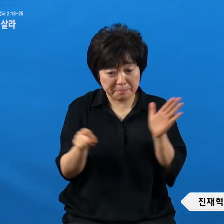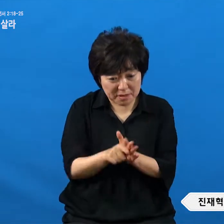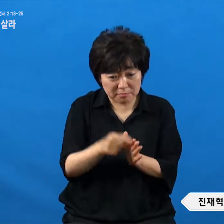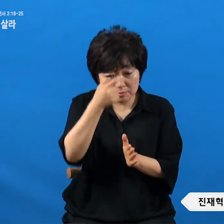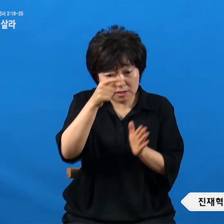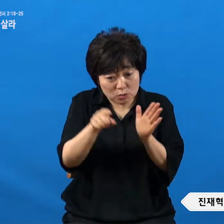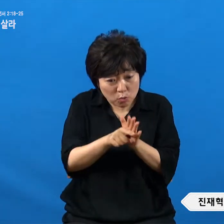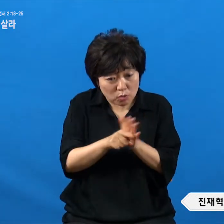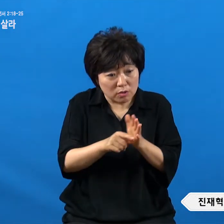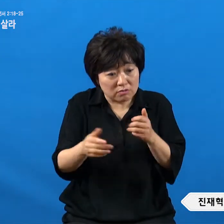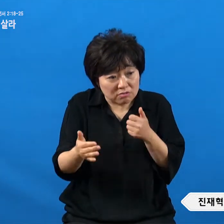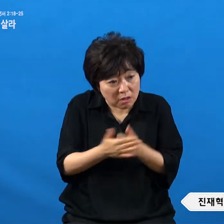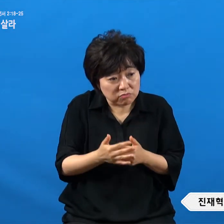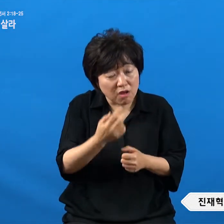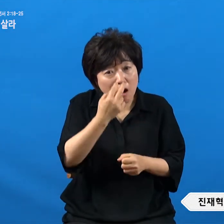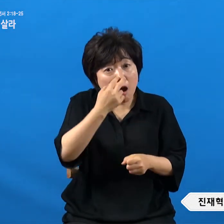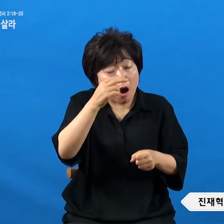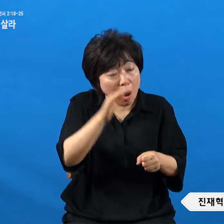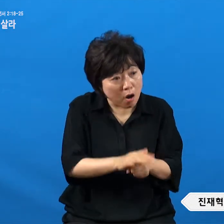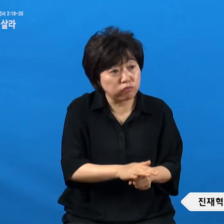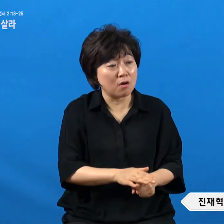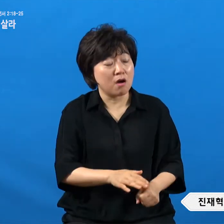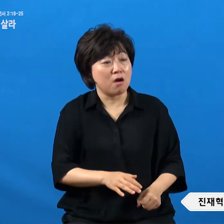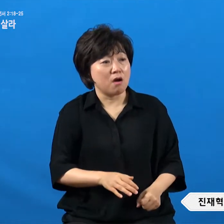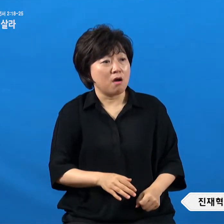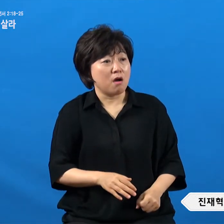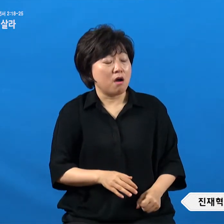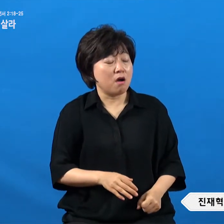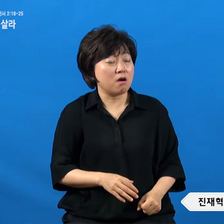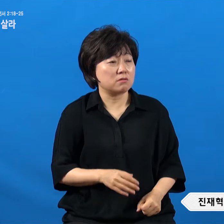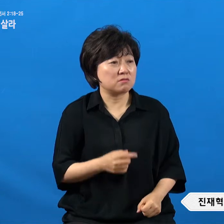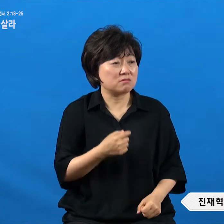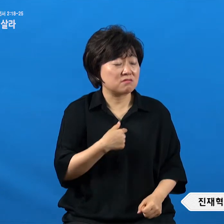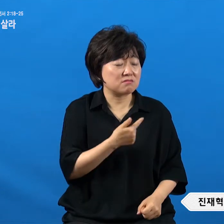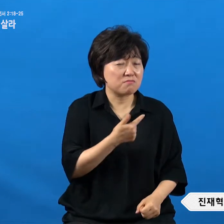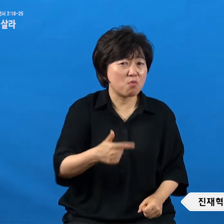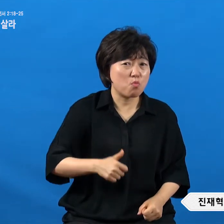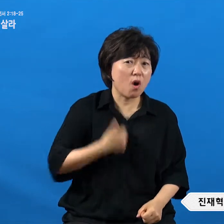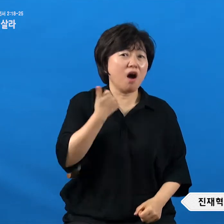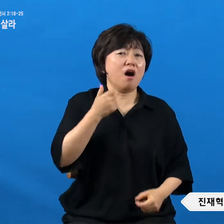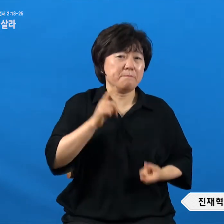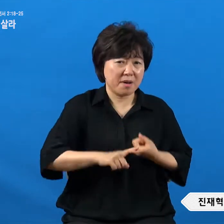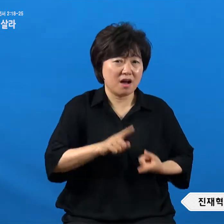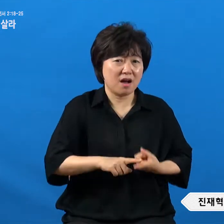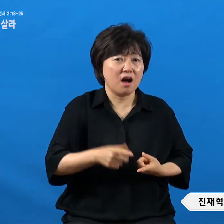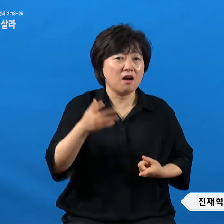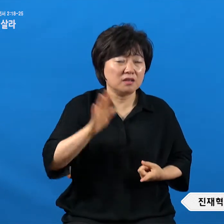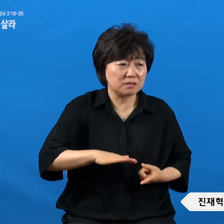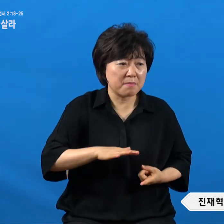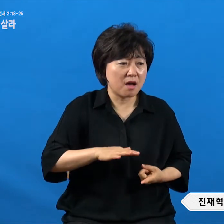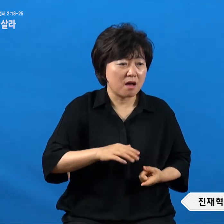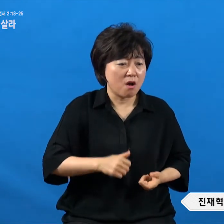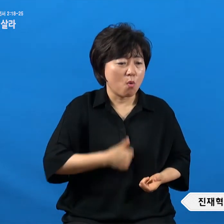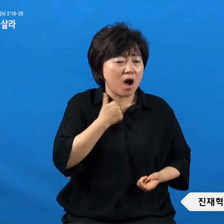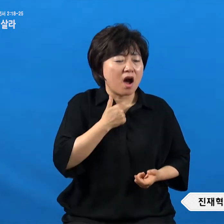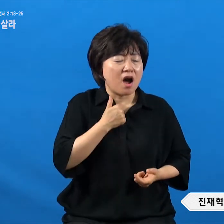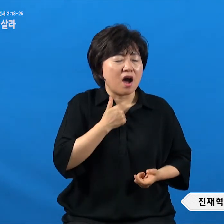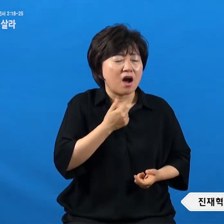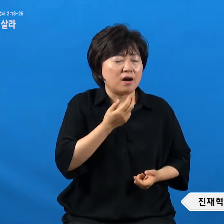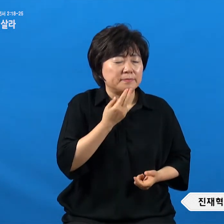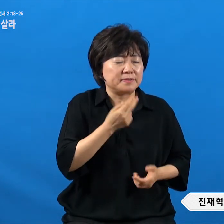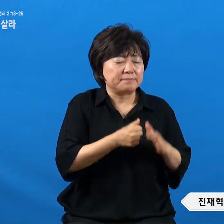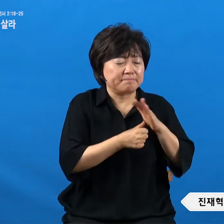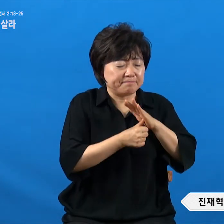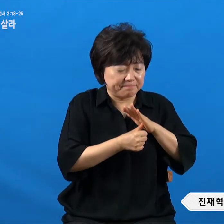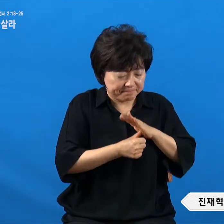당하는 고난입니다. 애매하게 억울한 고난입니다. 그러나 성경은 말씀합니다. 그 순복하는